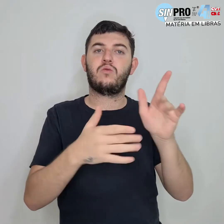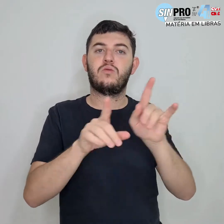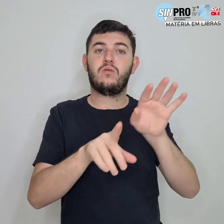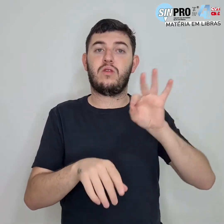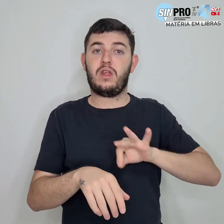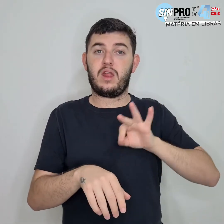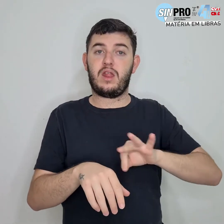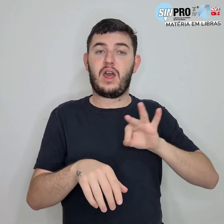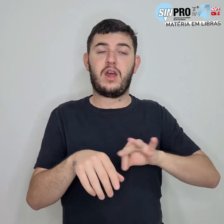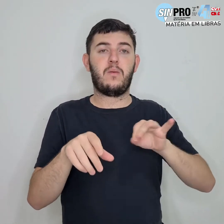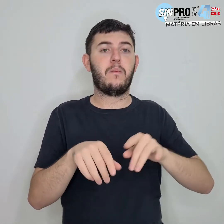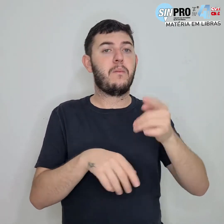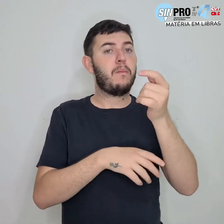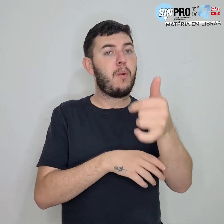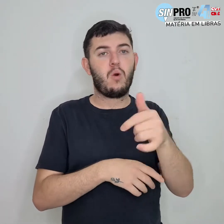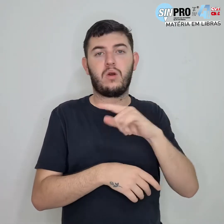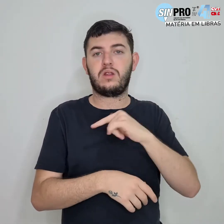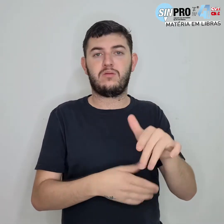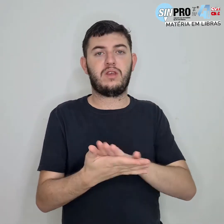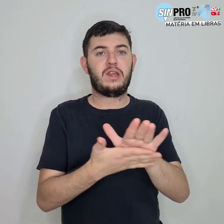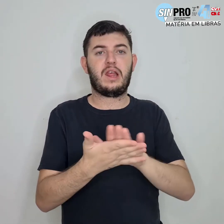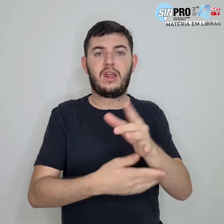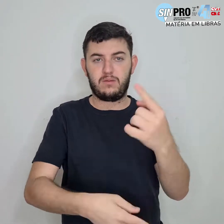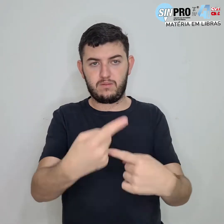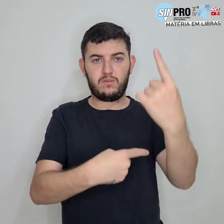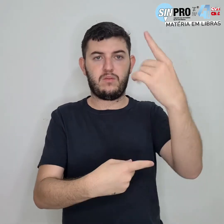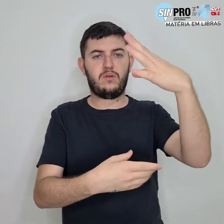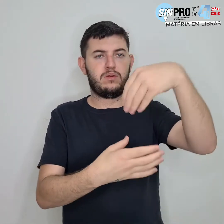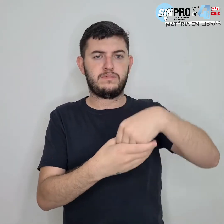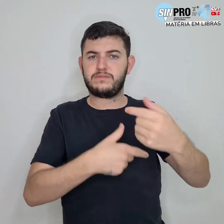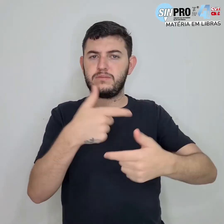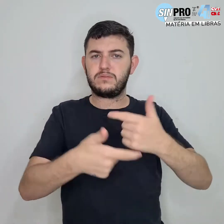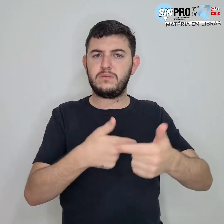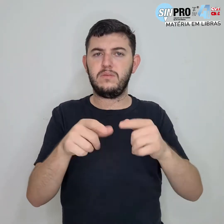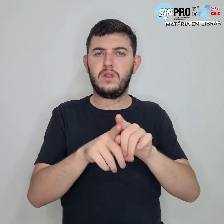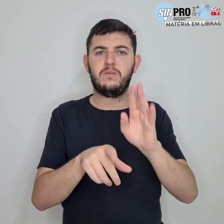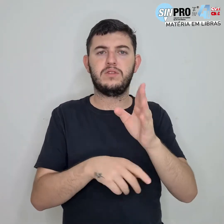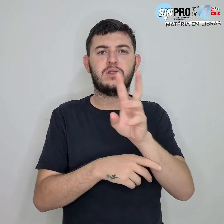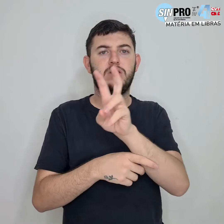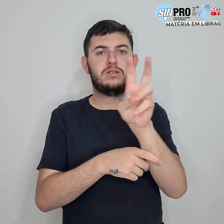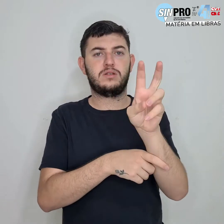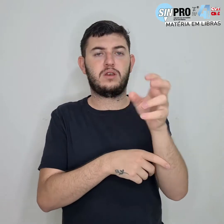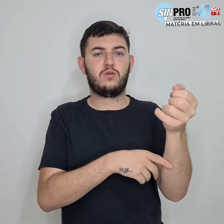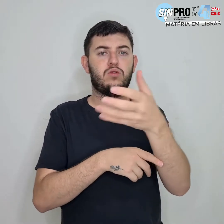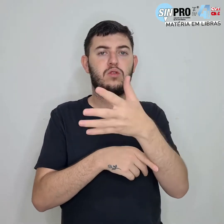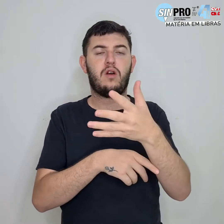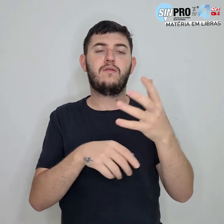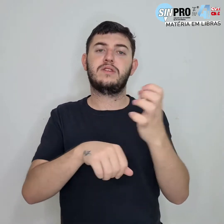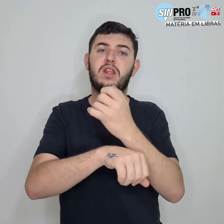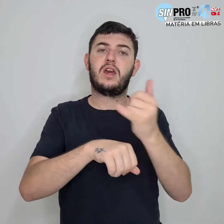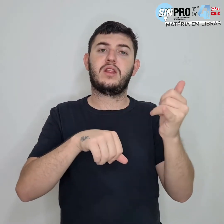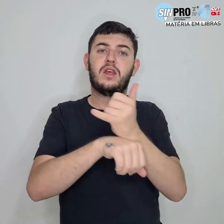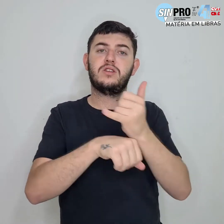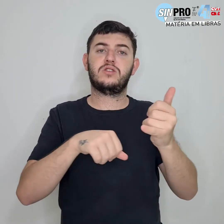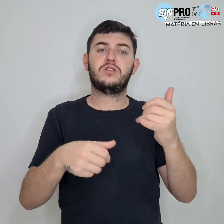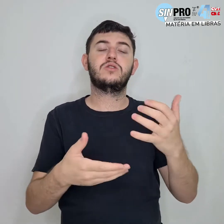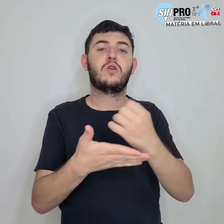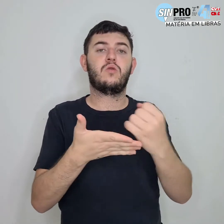direito a promoções automáticas. São 5 os novos vínculos empregatícios propostos na PEC: vínculo por